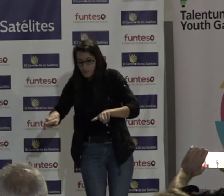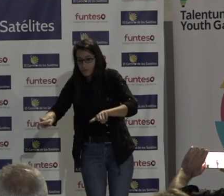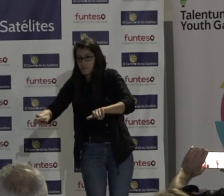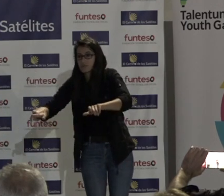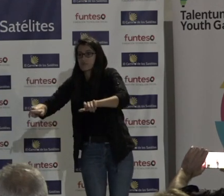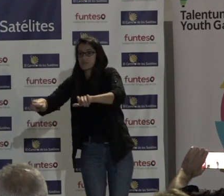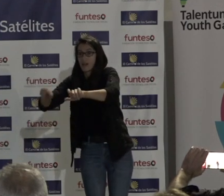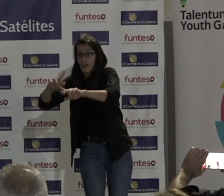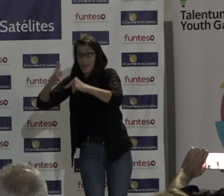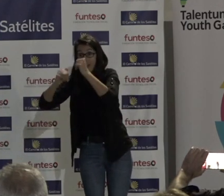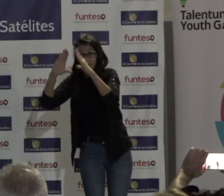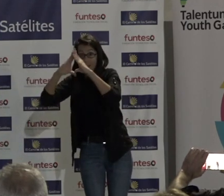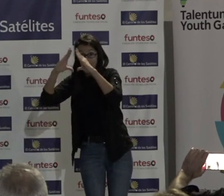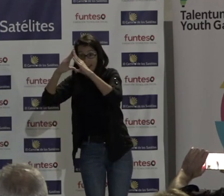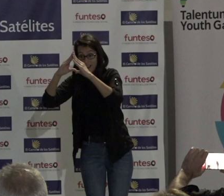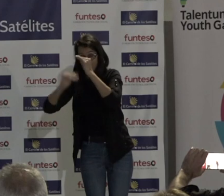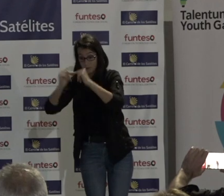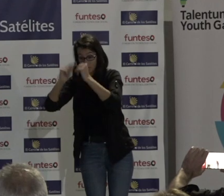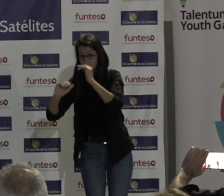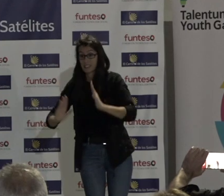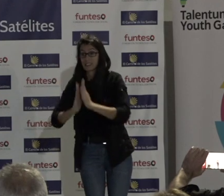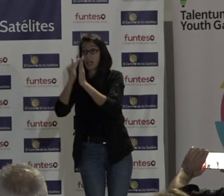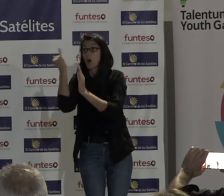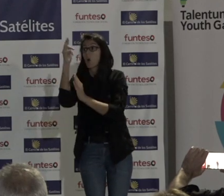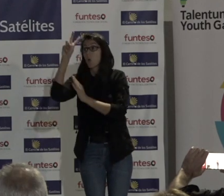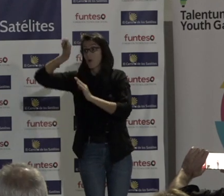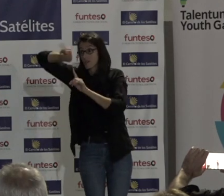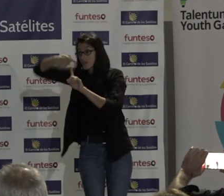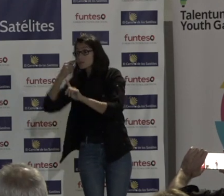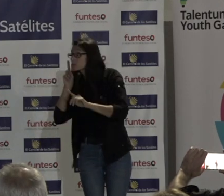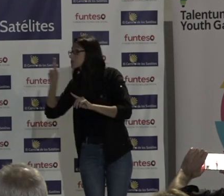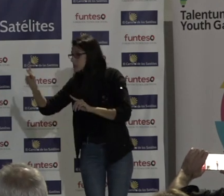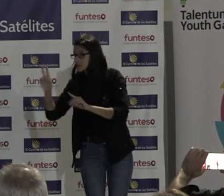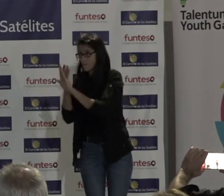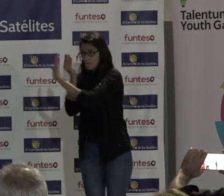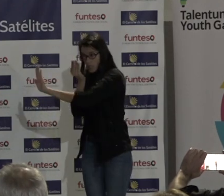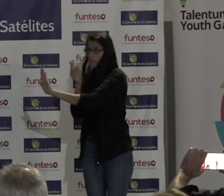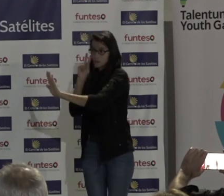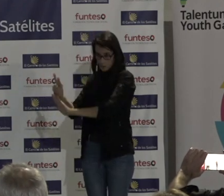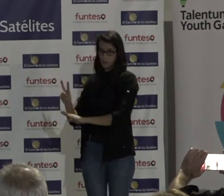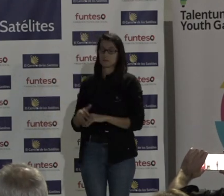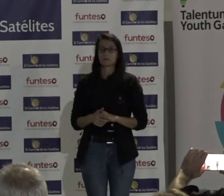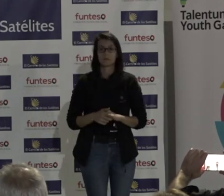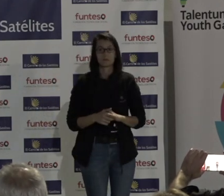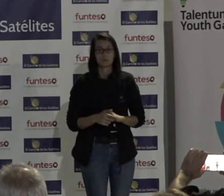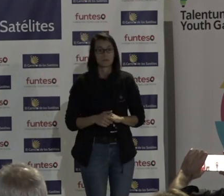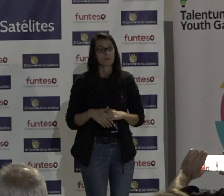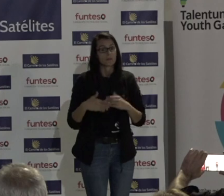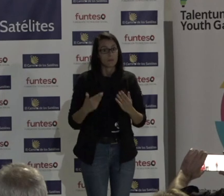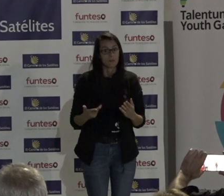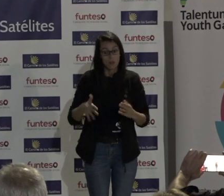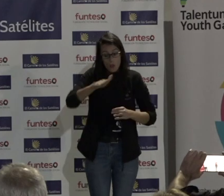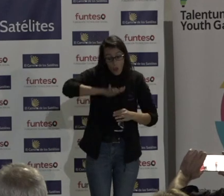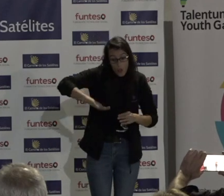levantaba San Juan, la iglesia que hoy veis cuando salgamos de aquí, la que tenemos ahí enfrente. ¿Qué es lo que llegaba